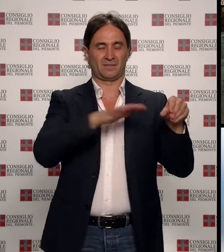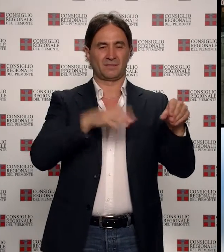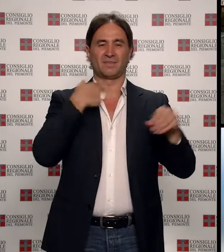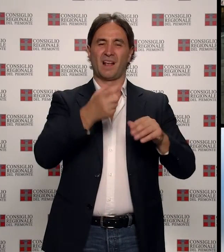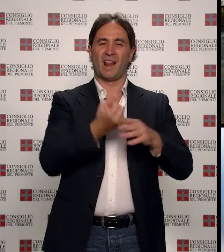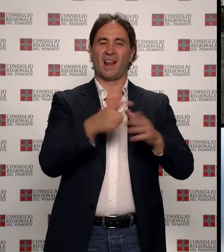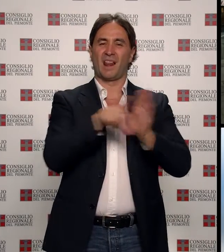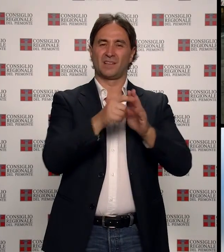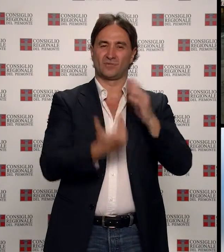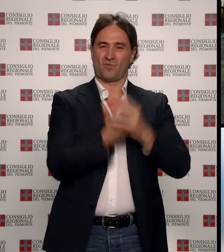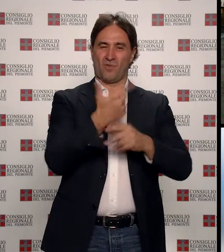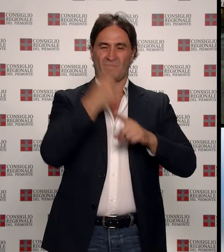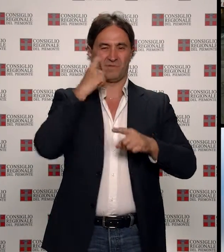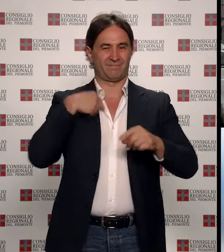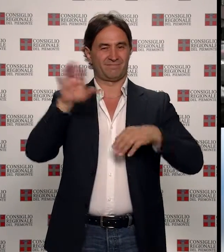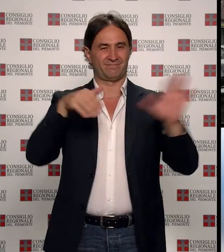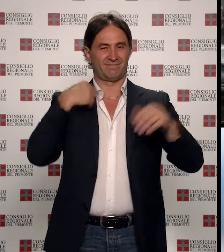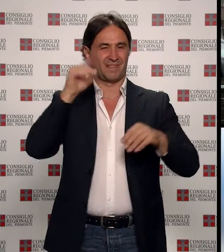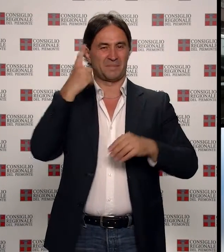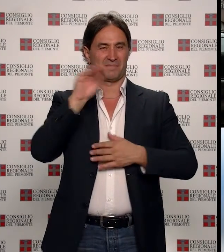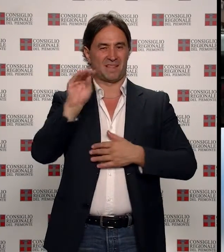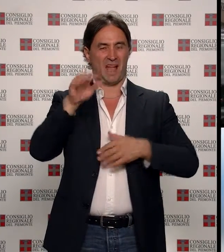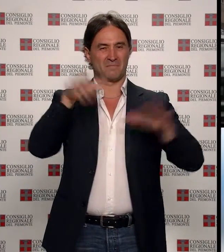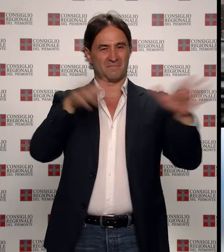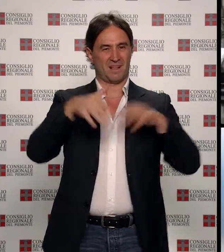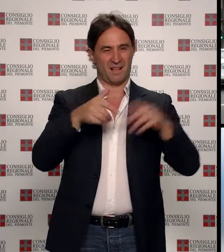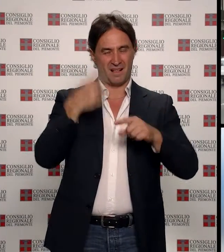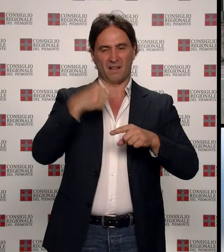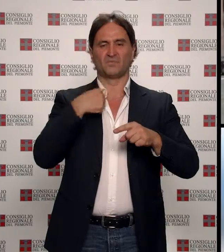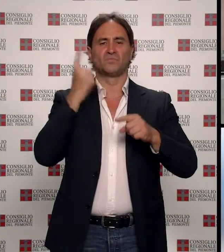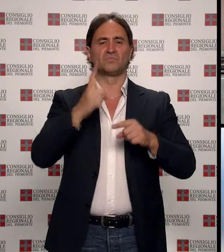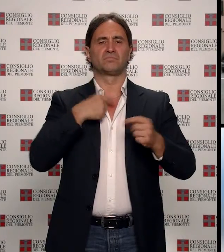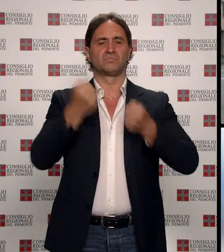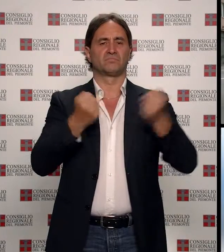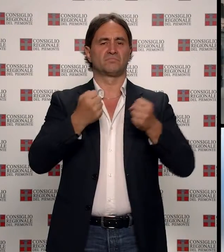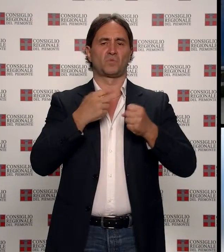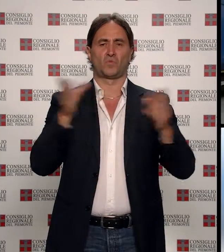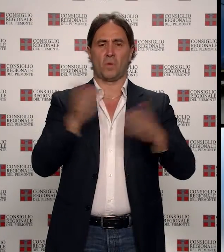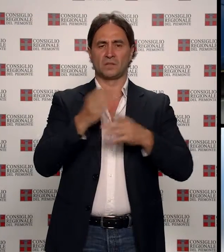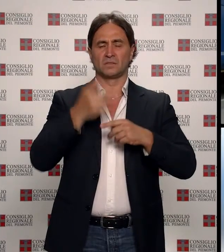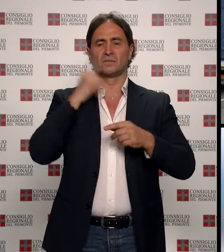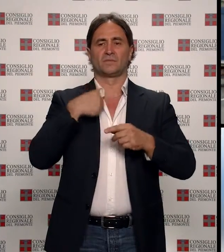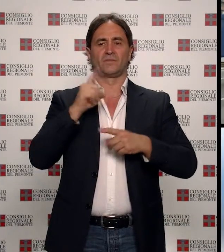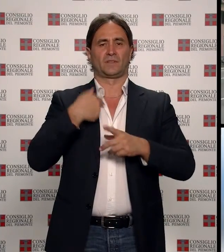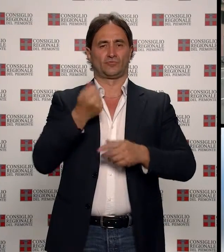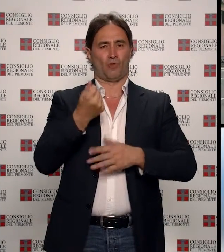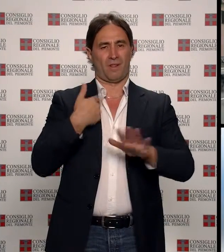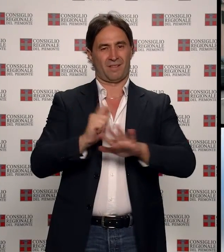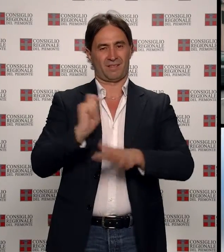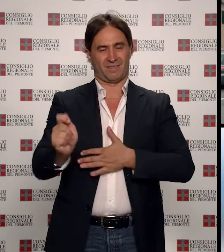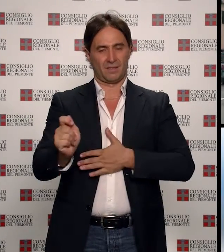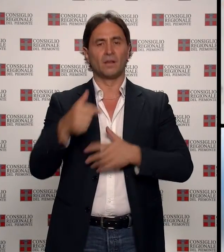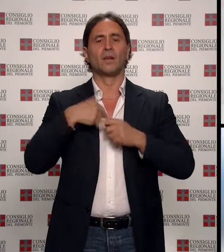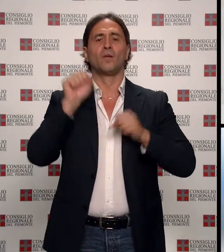trasporto persone, che prevede la chiamata con qualunque modalità di un veicolo dedicato e una corresponsione economica, può essere